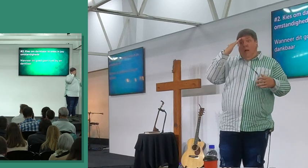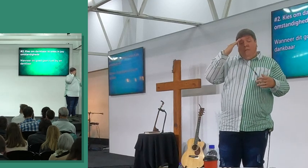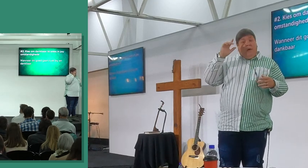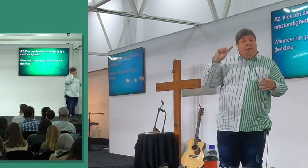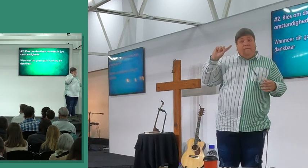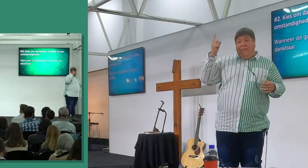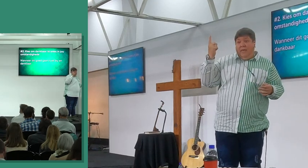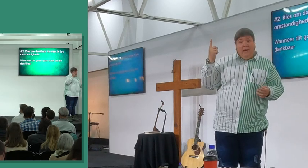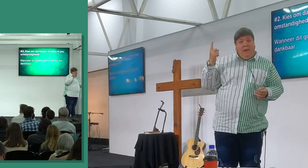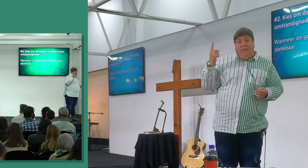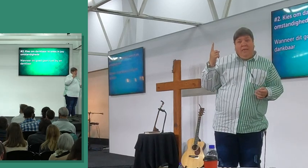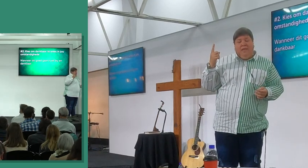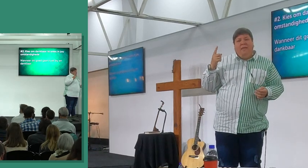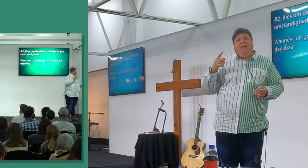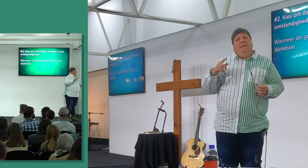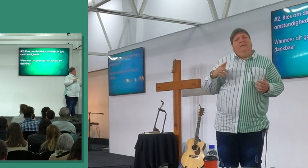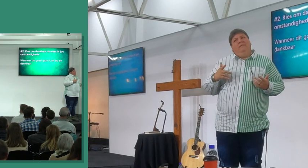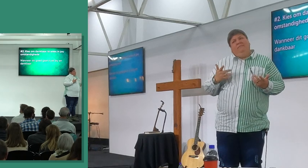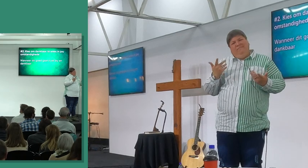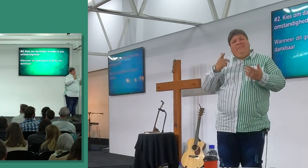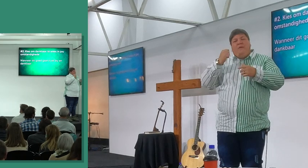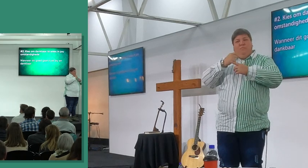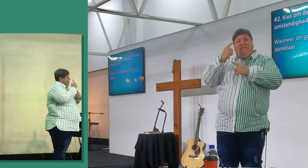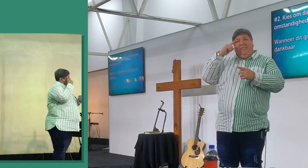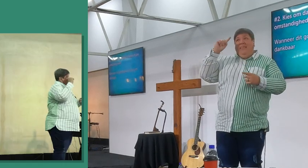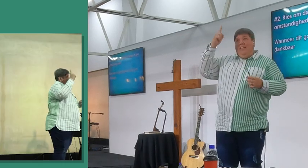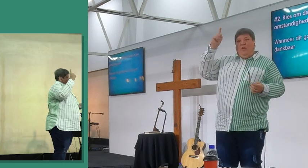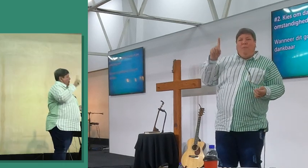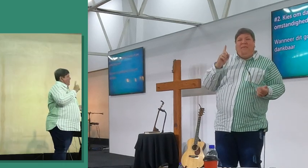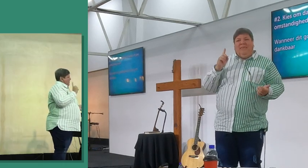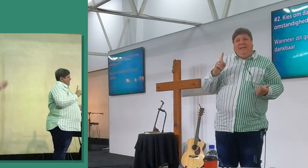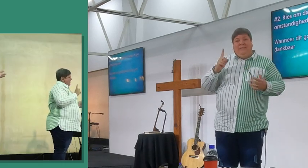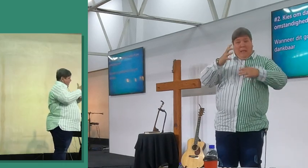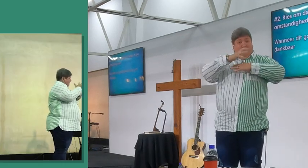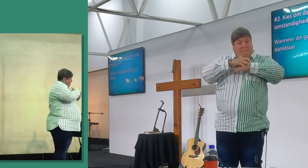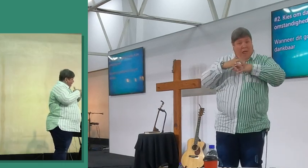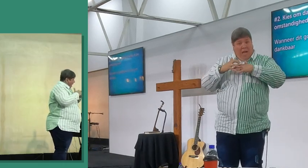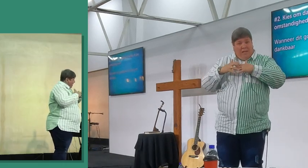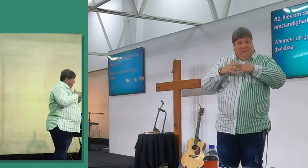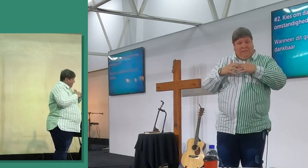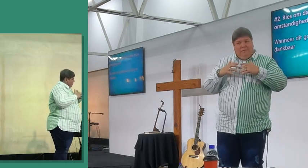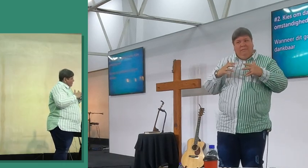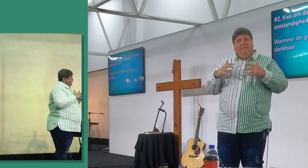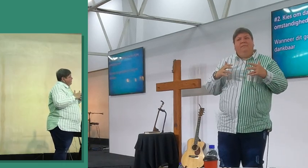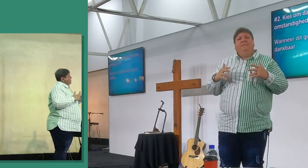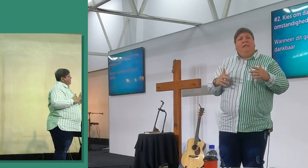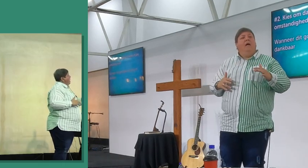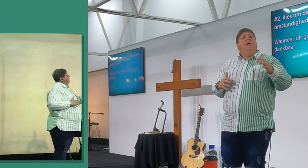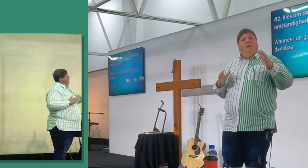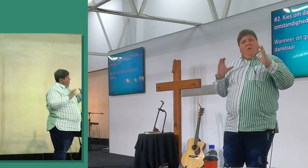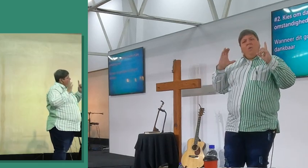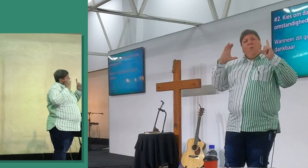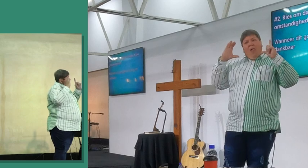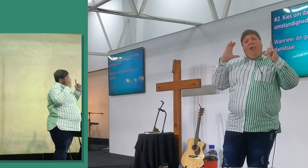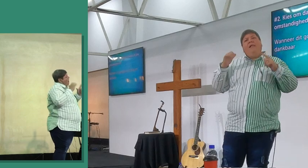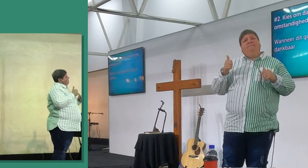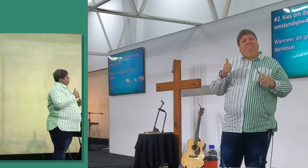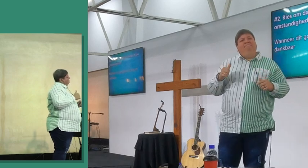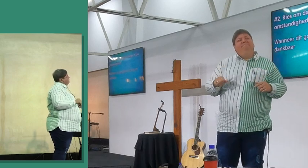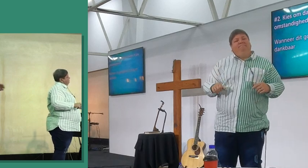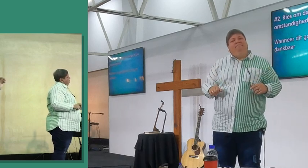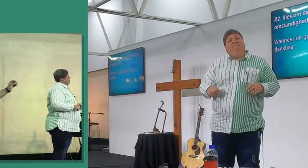dankbaar wees, sonder om te noe die jere dankbaar te wees, is dit nie so nie, en as jy my laatste is, en jy is schilig gezond, gaan jy toch dankbaar wees, hey jy, dis cool, die ding is,